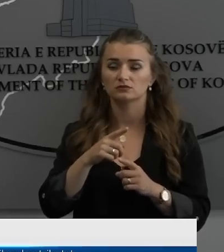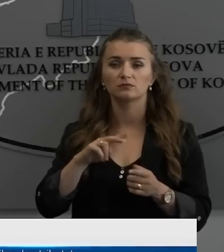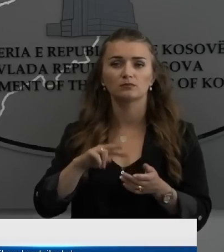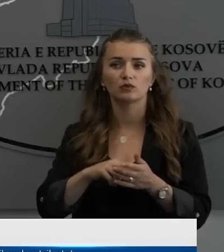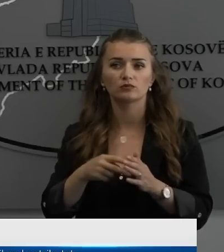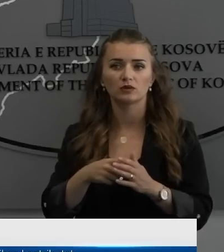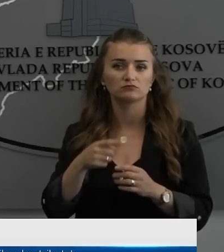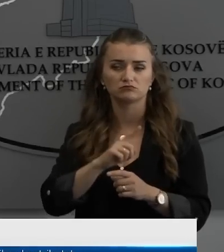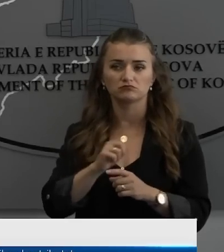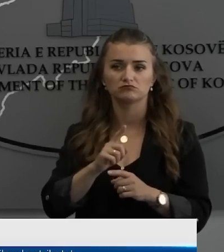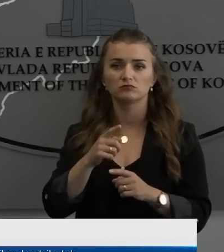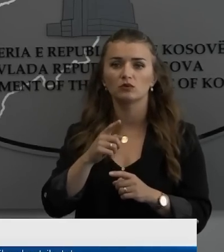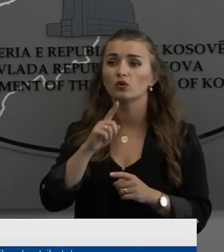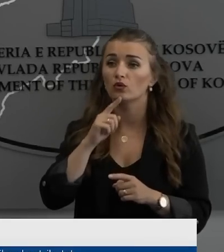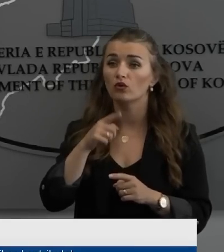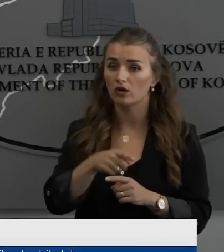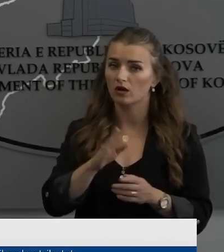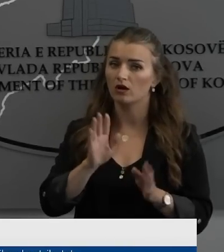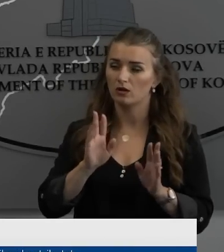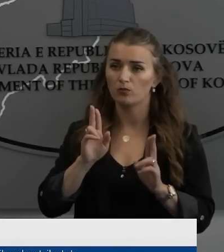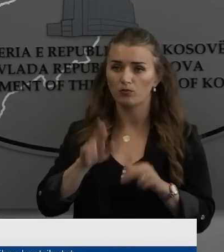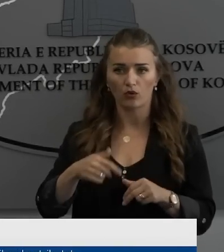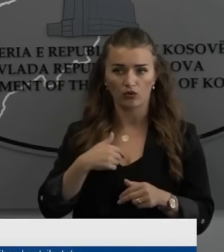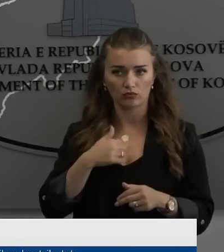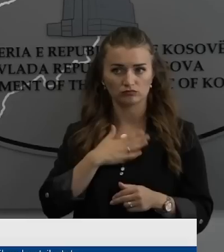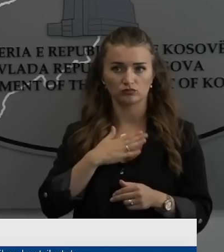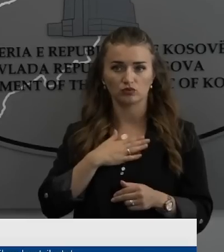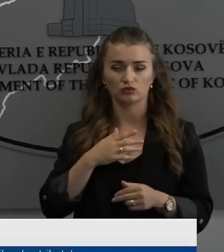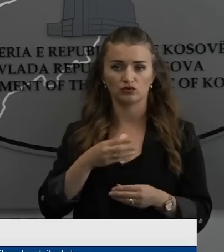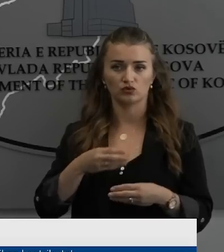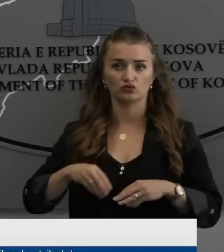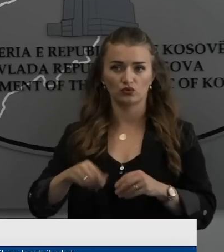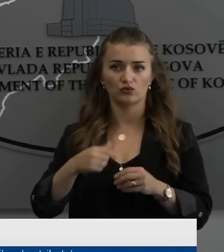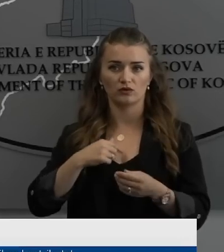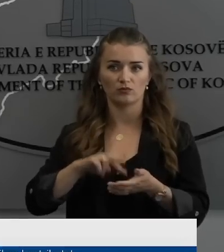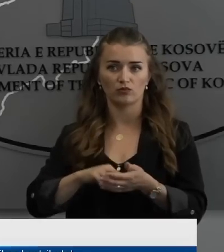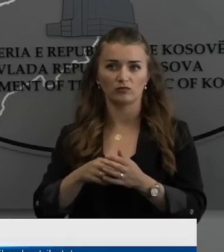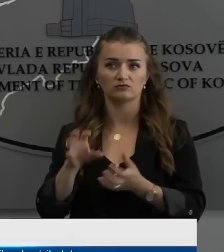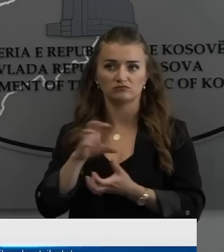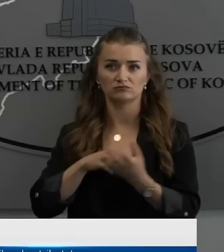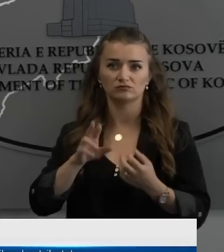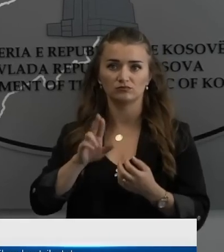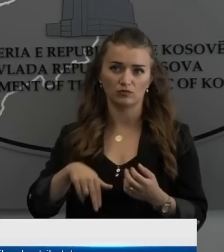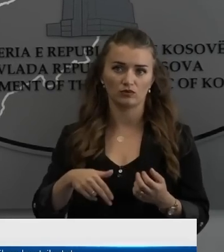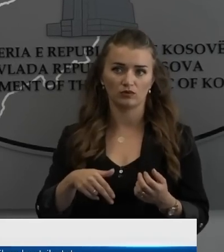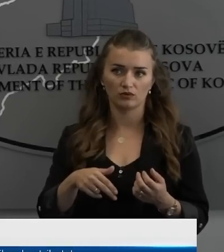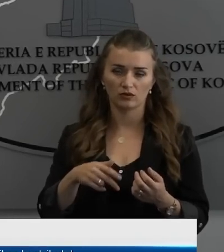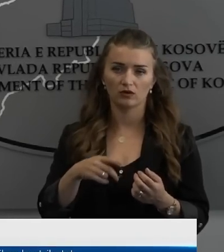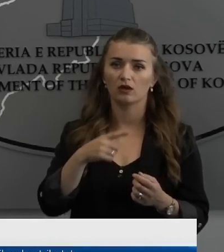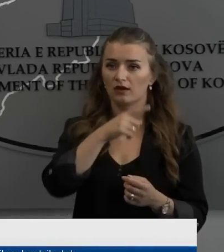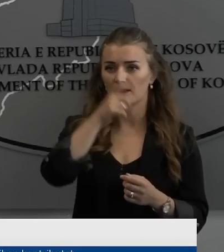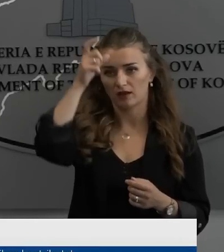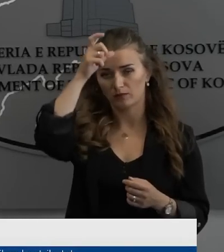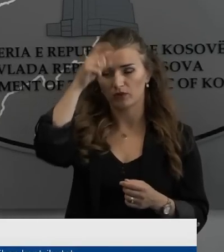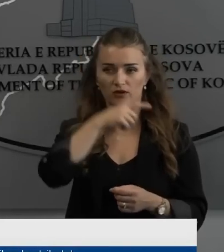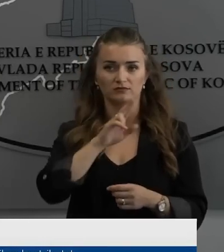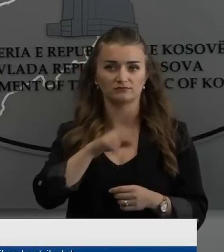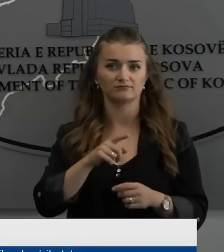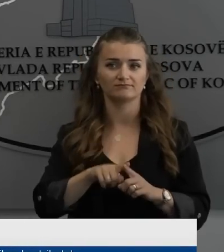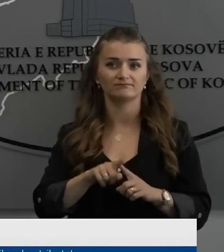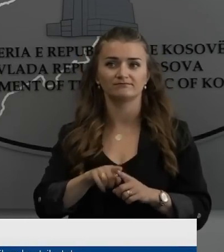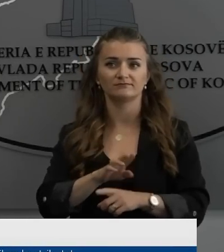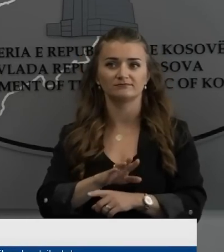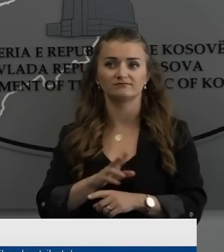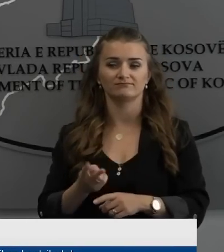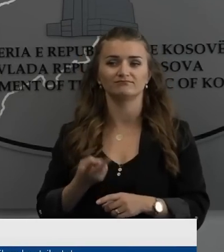ndodh në territor të Republikës së Kosovës, normalisht që i konvenon Beogradit. Prandaj nuk mund të fajsohet Prishtina për këtë gjë. Edhe njëherë,